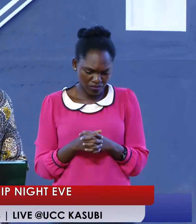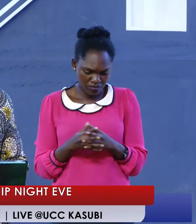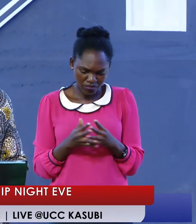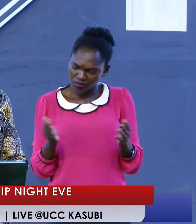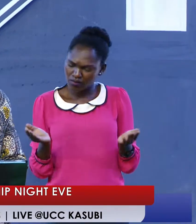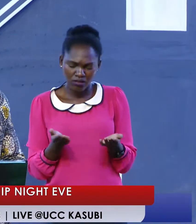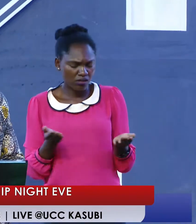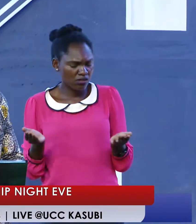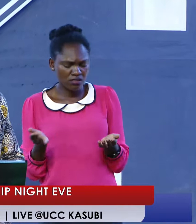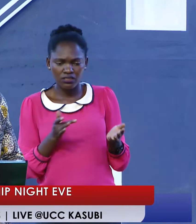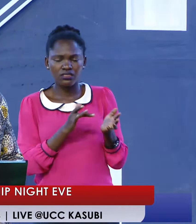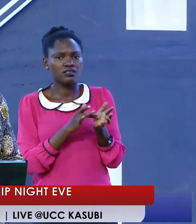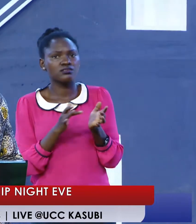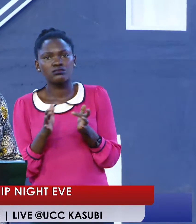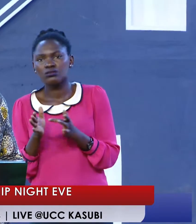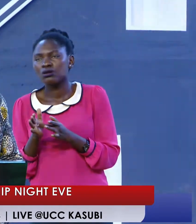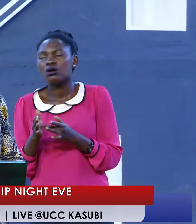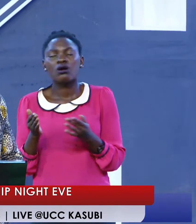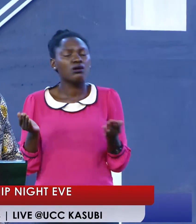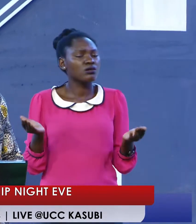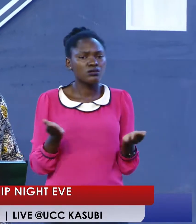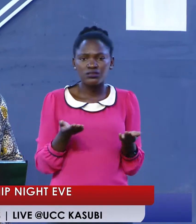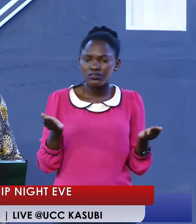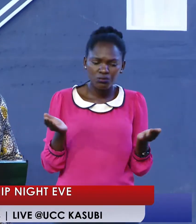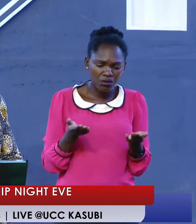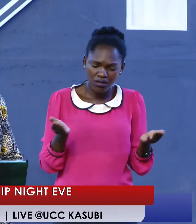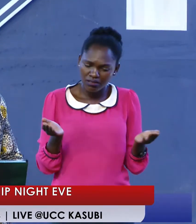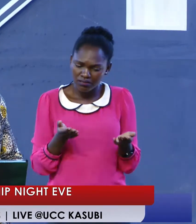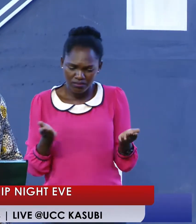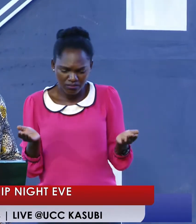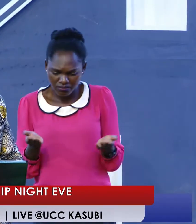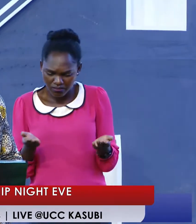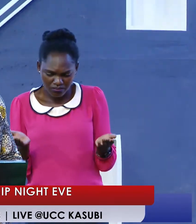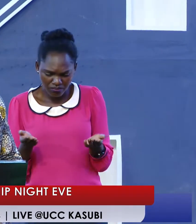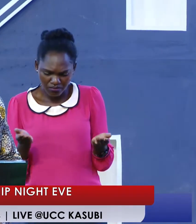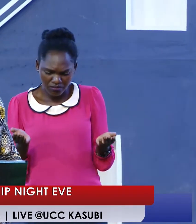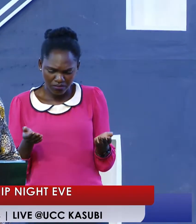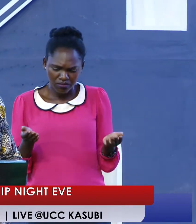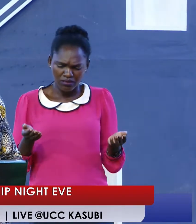Holy wa, yes, holy wa,